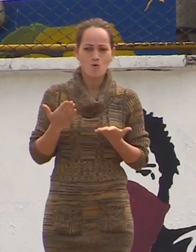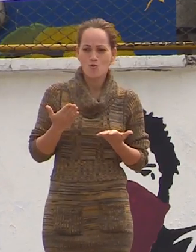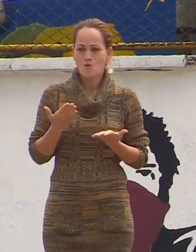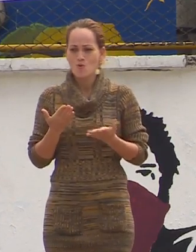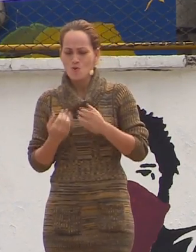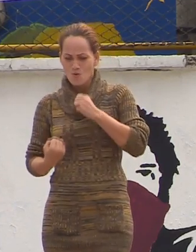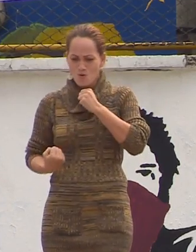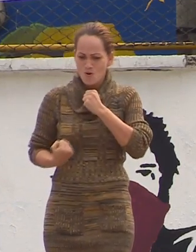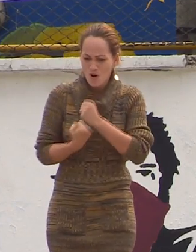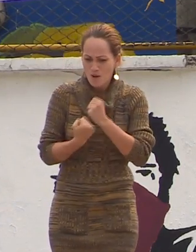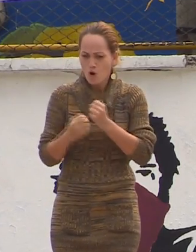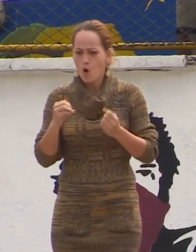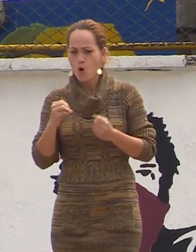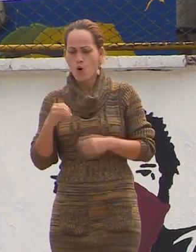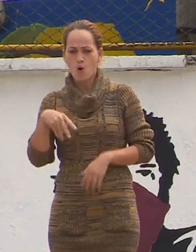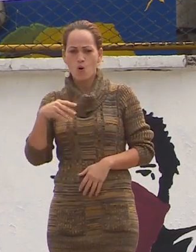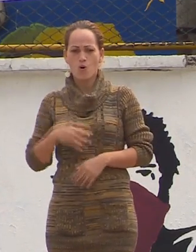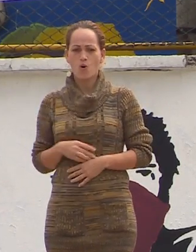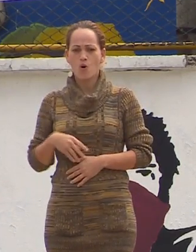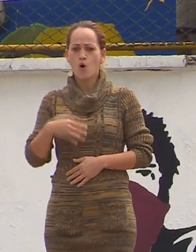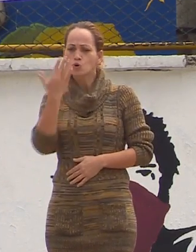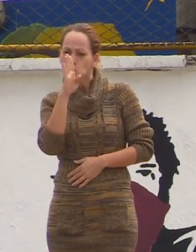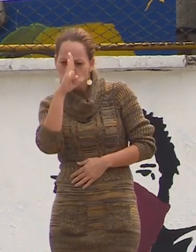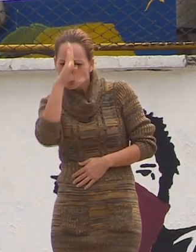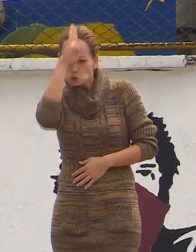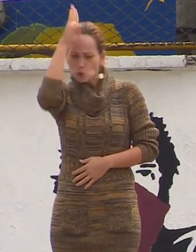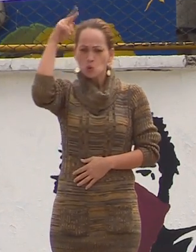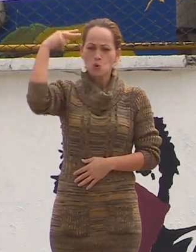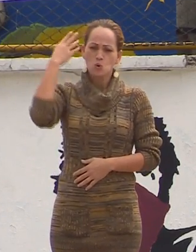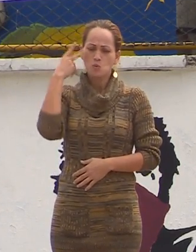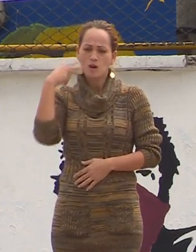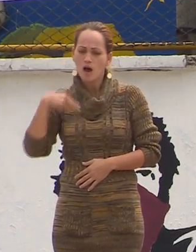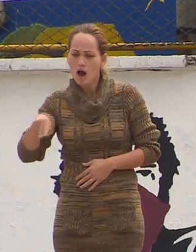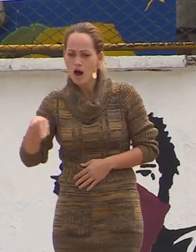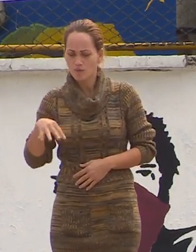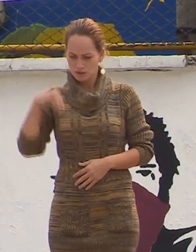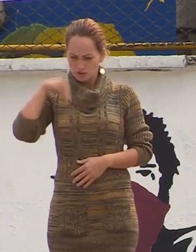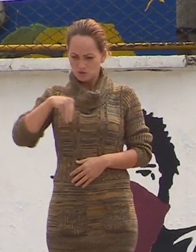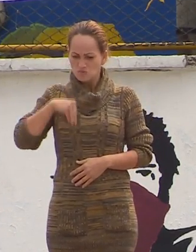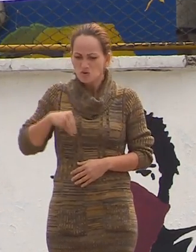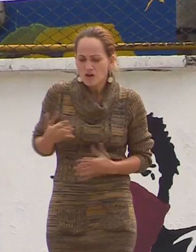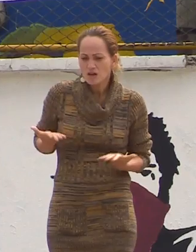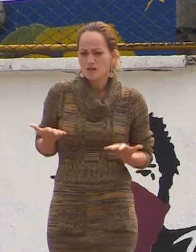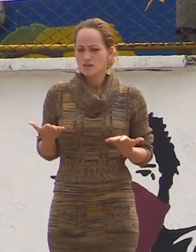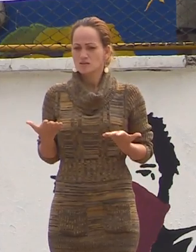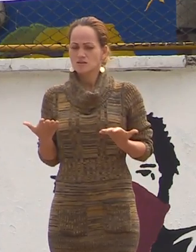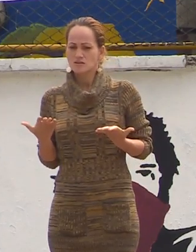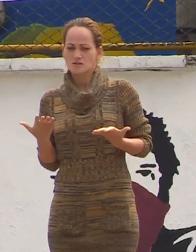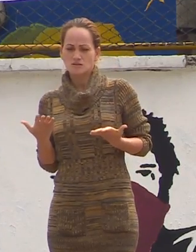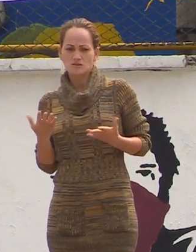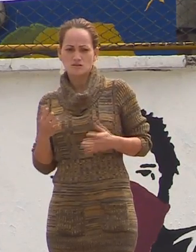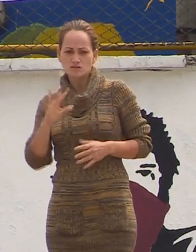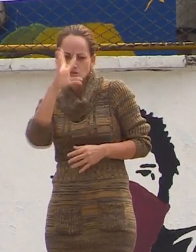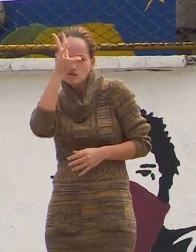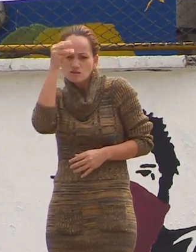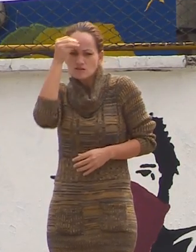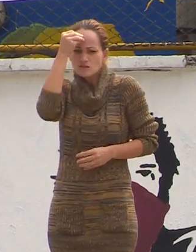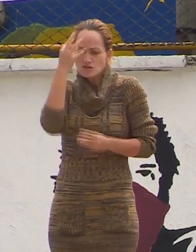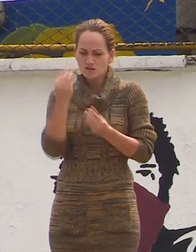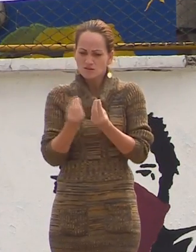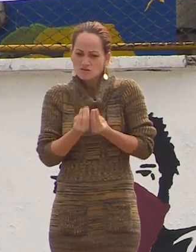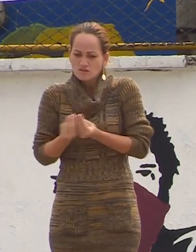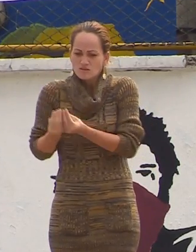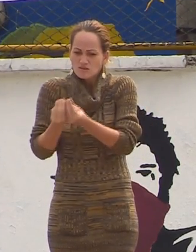solapadas de buenos hábitos y costumbres, morales industrializadas, didácticas del